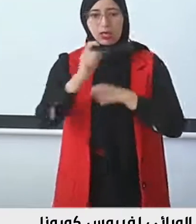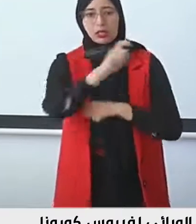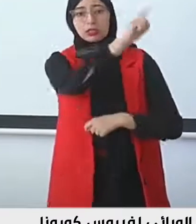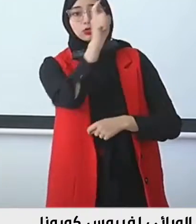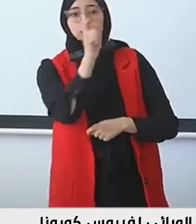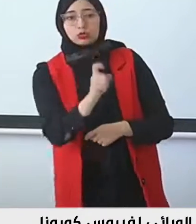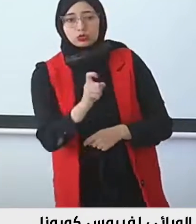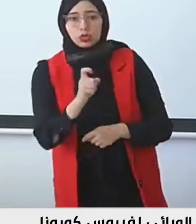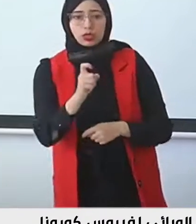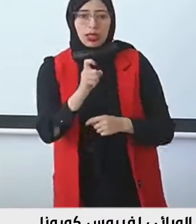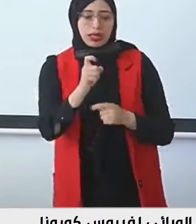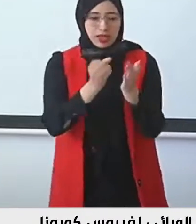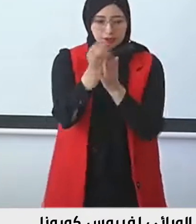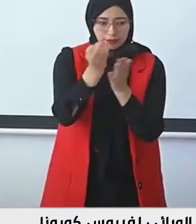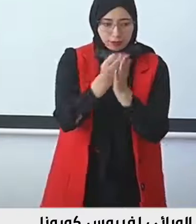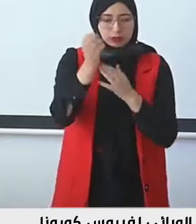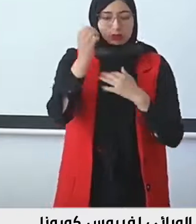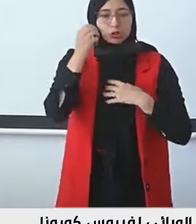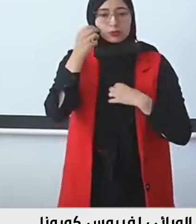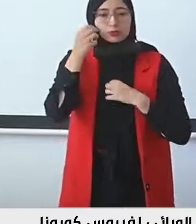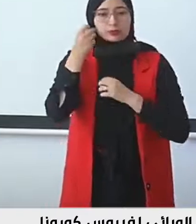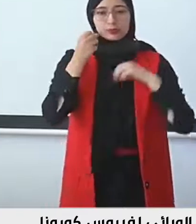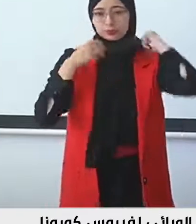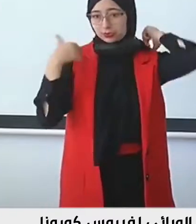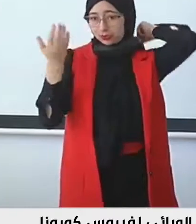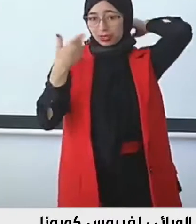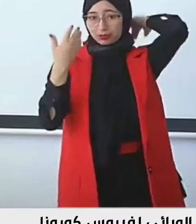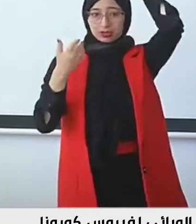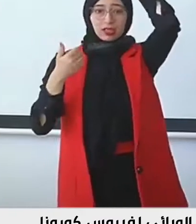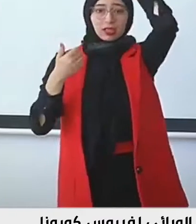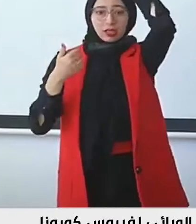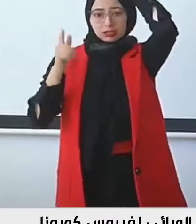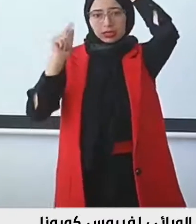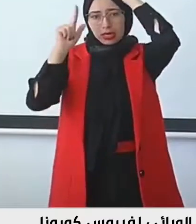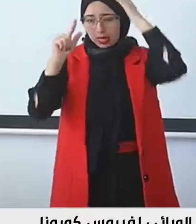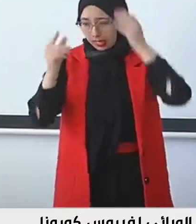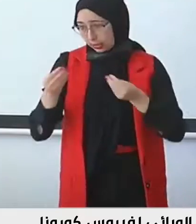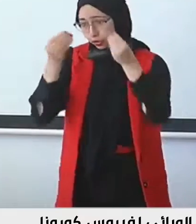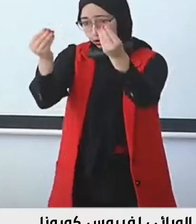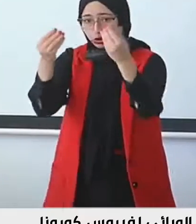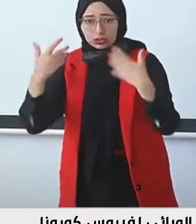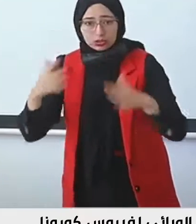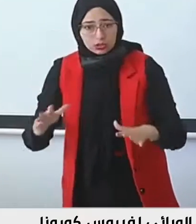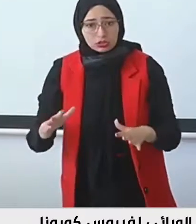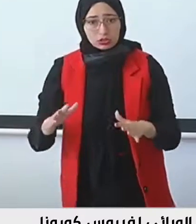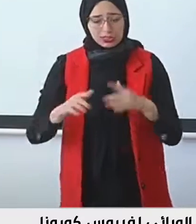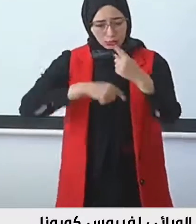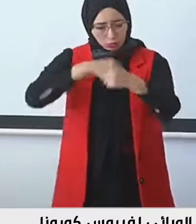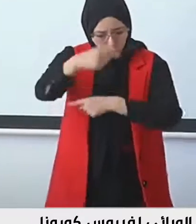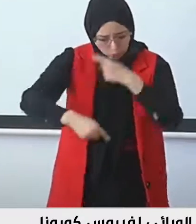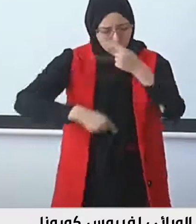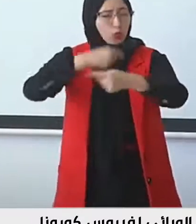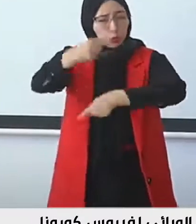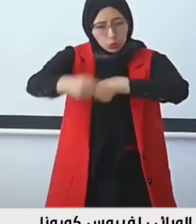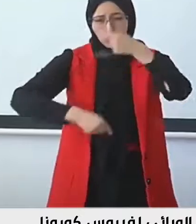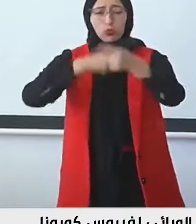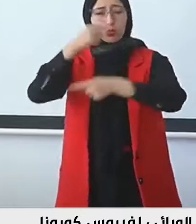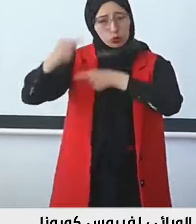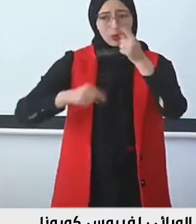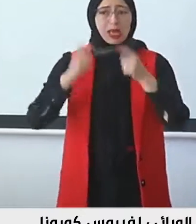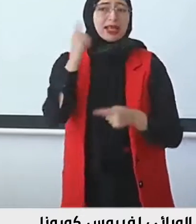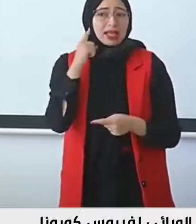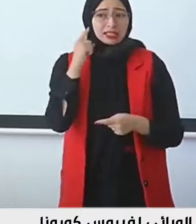على معطيات كنا منزلنا ما حطيناهاش في البلاغ وكنا اعطيناها لكم. احنا نتابعوا بصفه